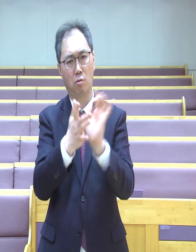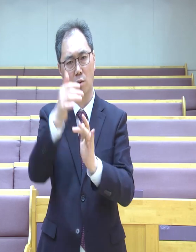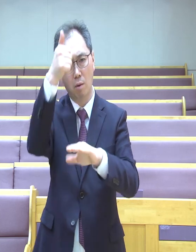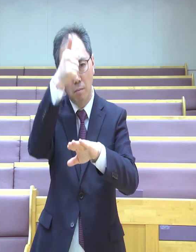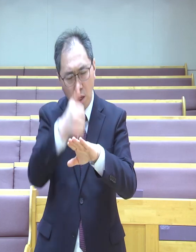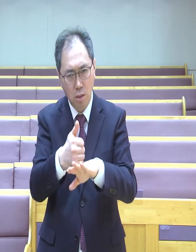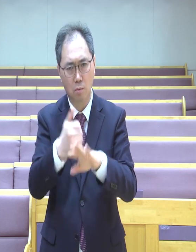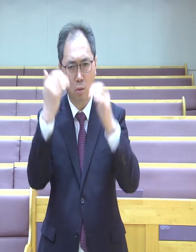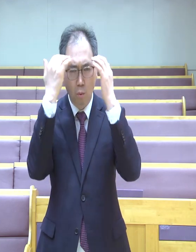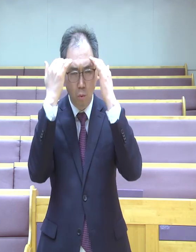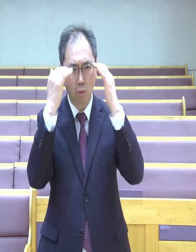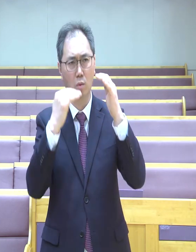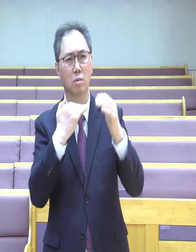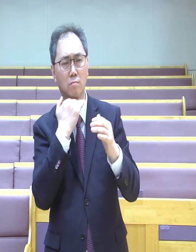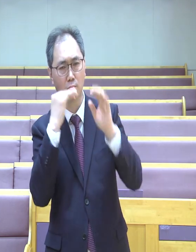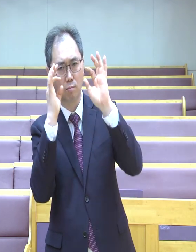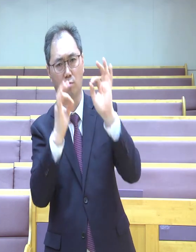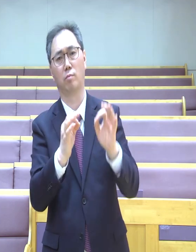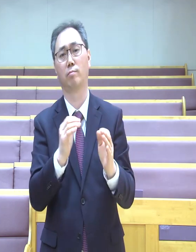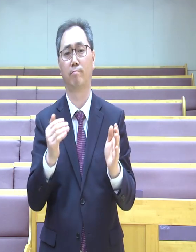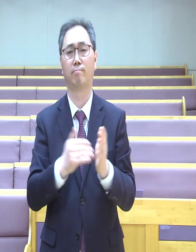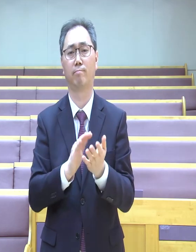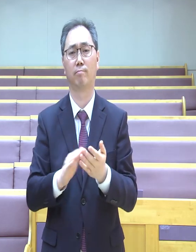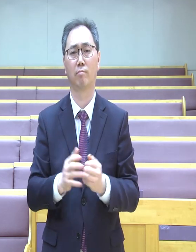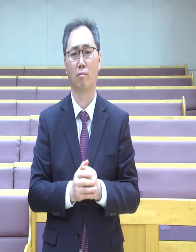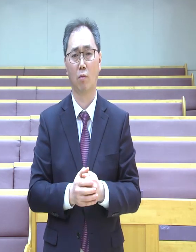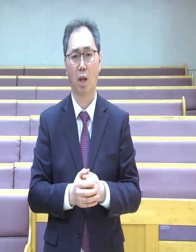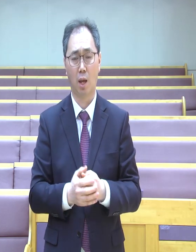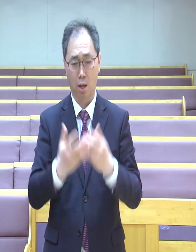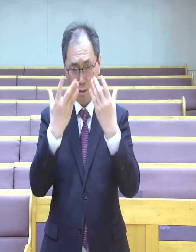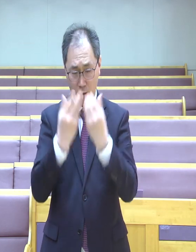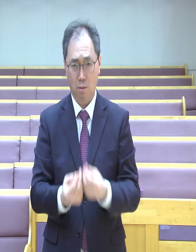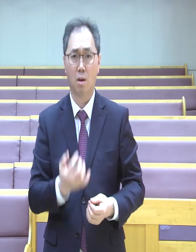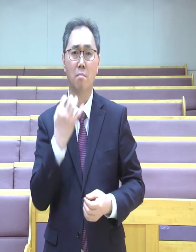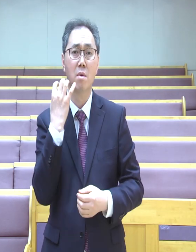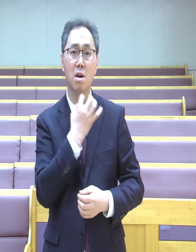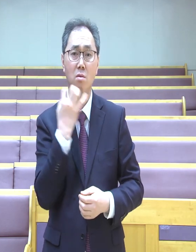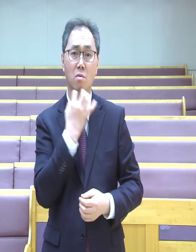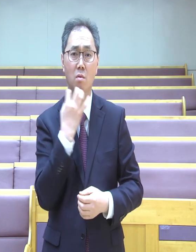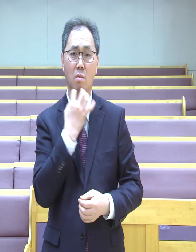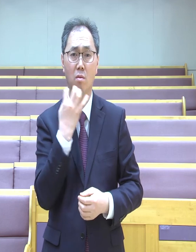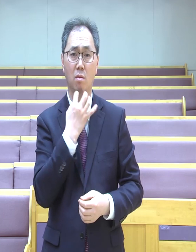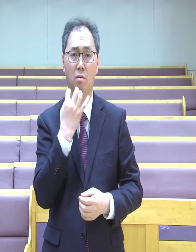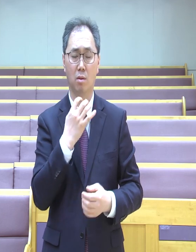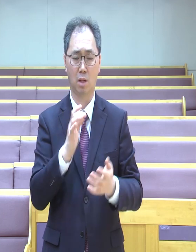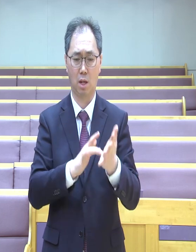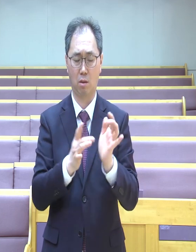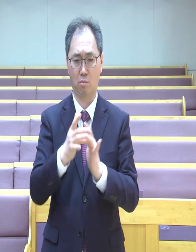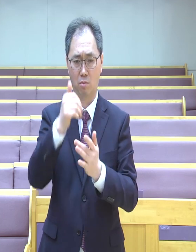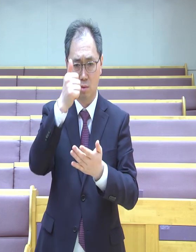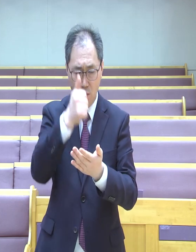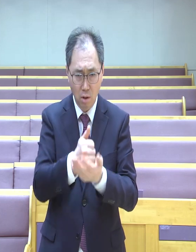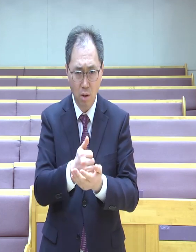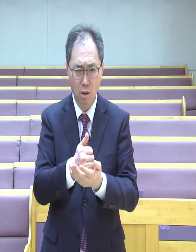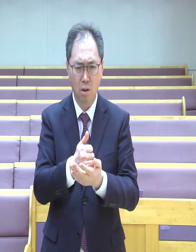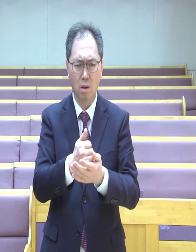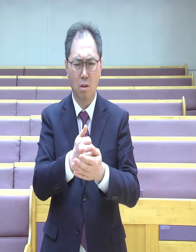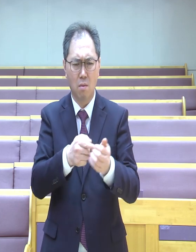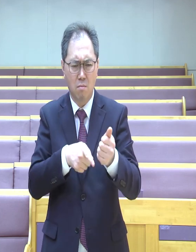예수님의 수제자인 베드로, 이 베드로도 예수님이 고문당하시는 현장까지는